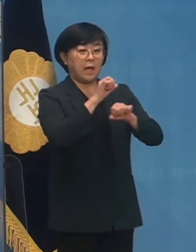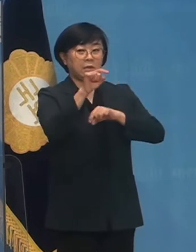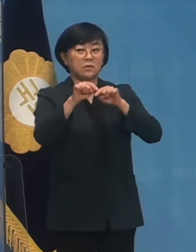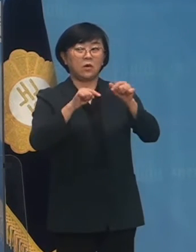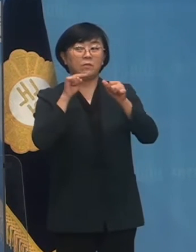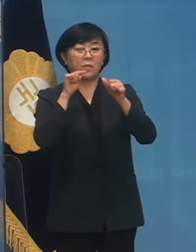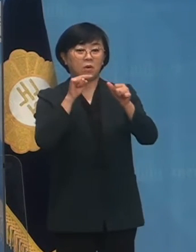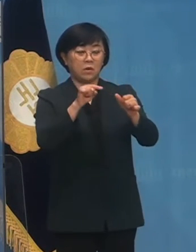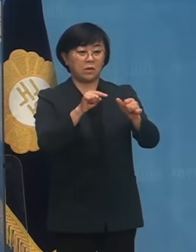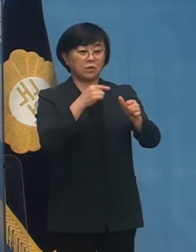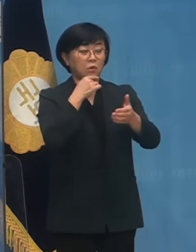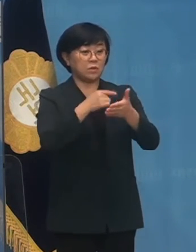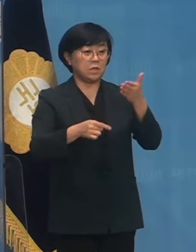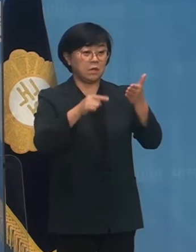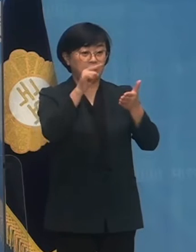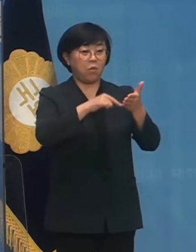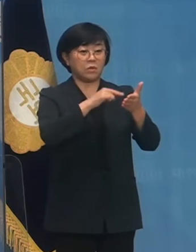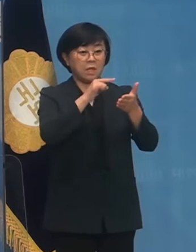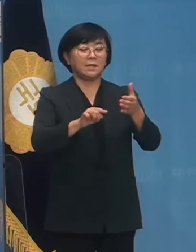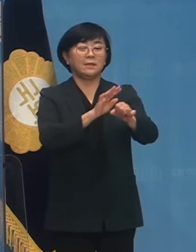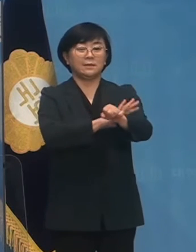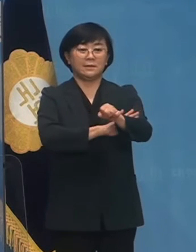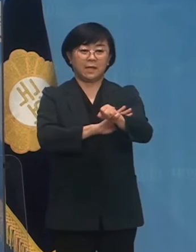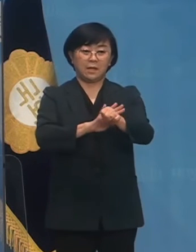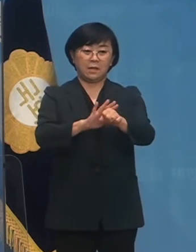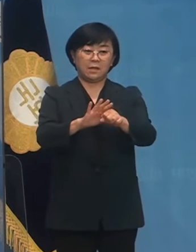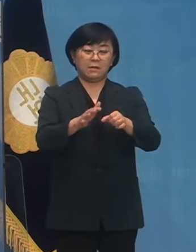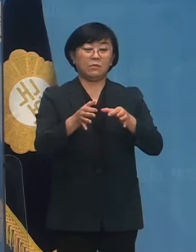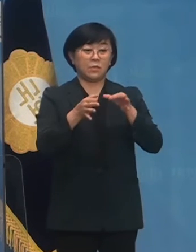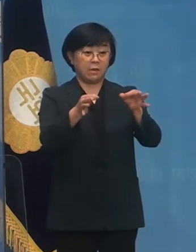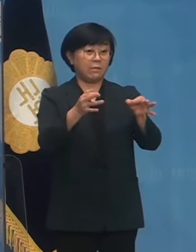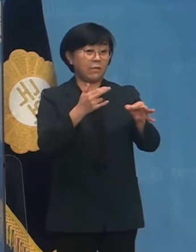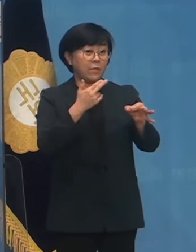행정명령에 의한 손실 보상을 제대로 하지 않았고